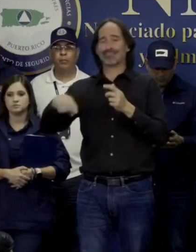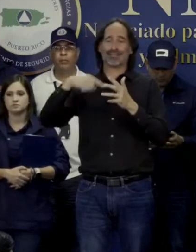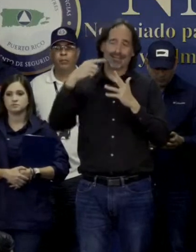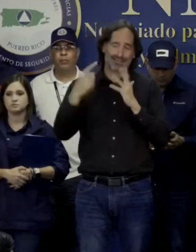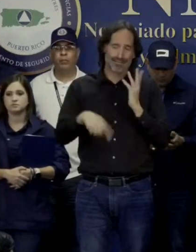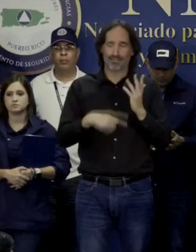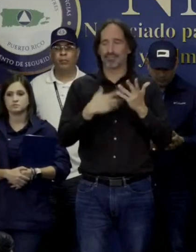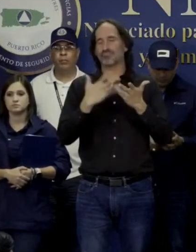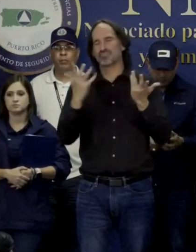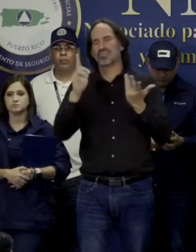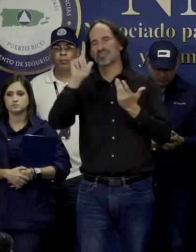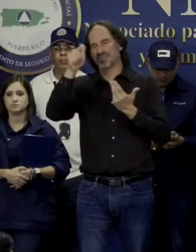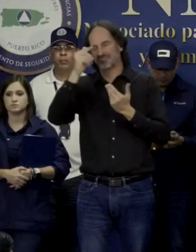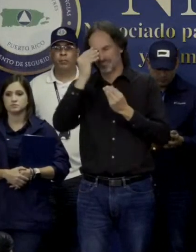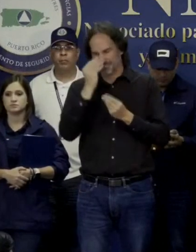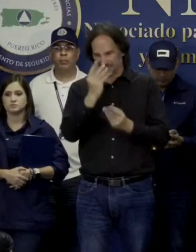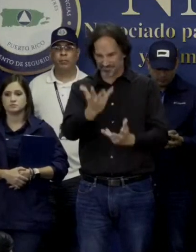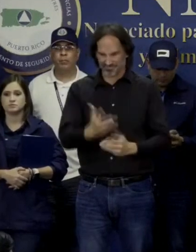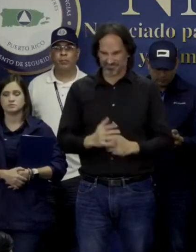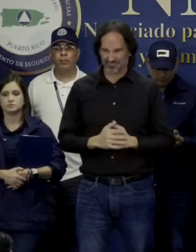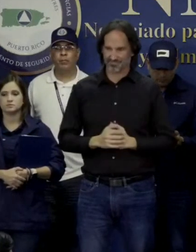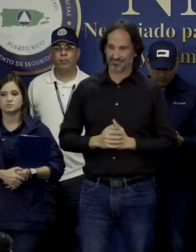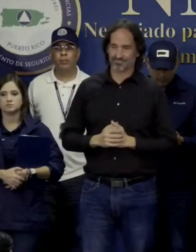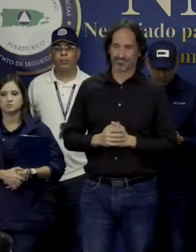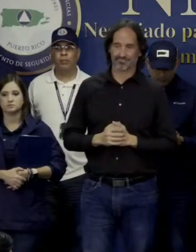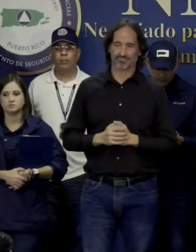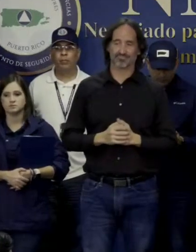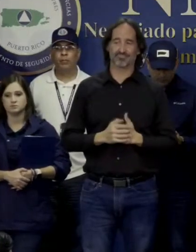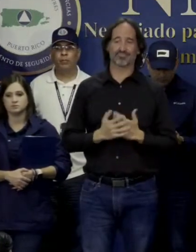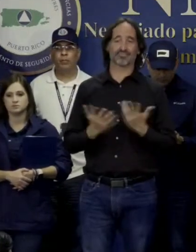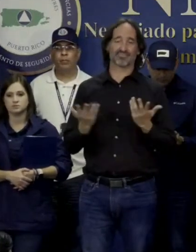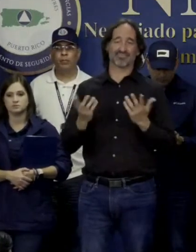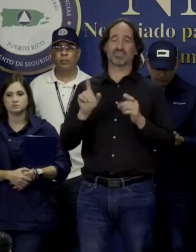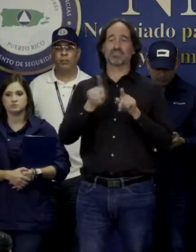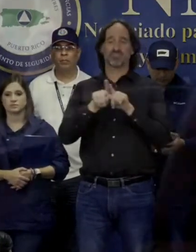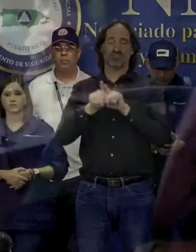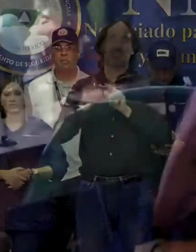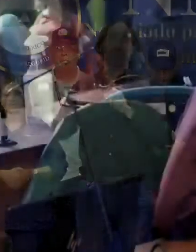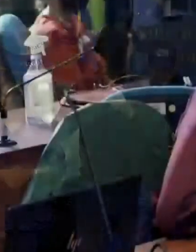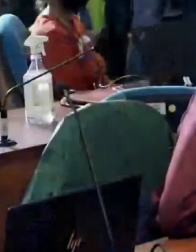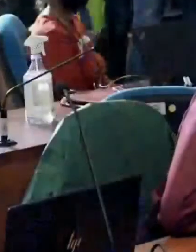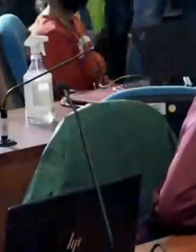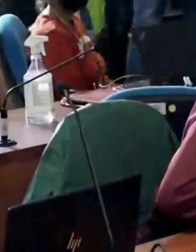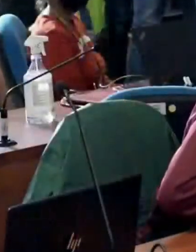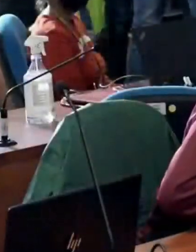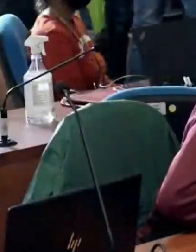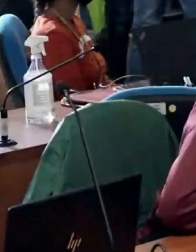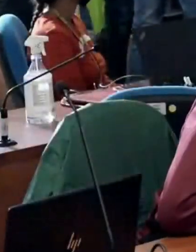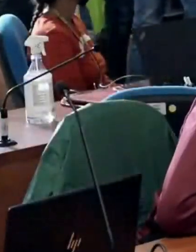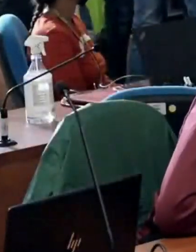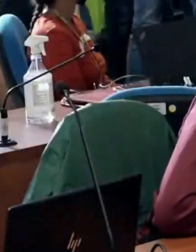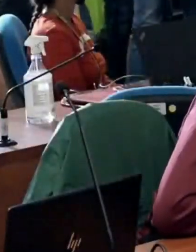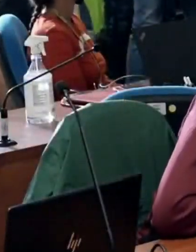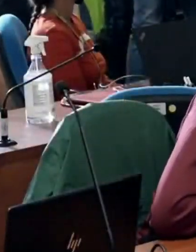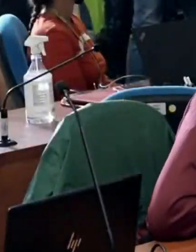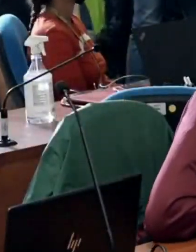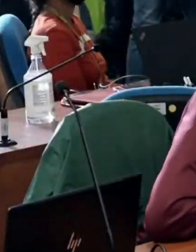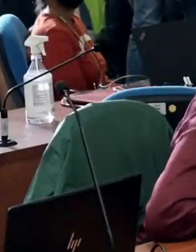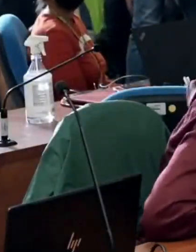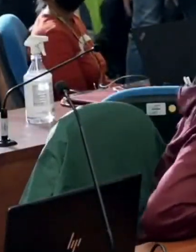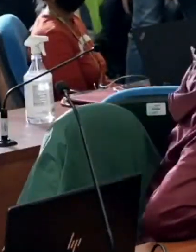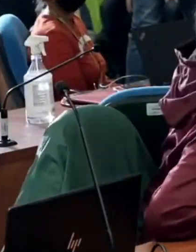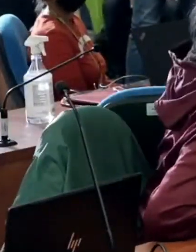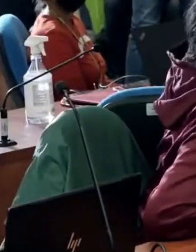sacando lo que es cuánto daño, ¿verdad?, en dinero pudiéramos haber perdido. Okay, tengo una pregunta. El secretario de Educación, no sé si él está aquí hoy.